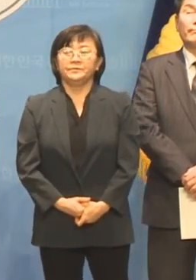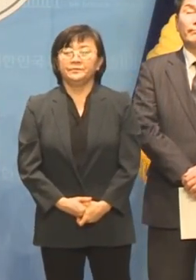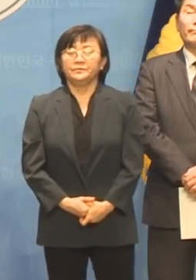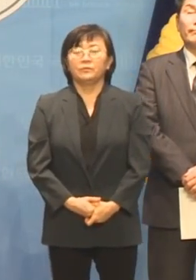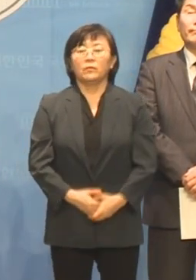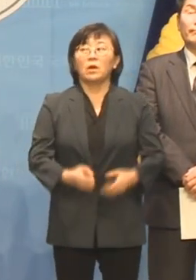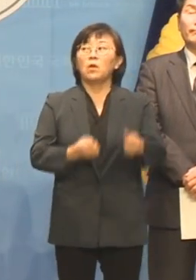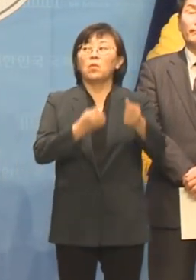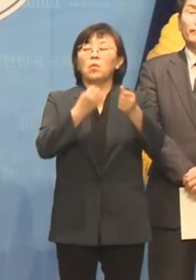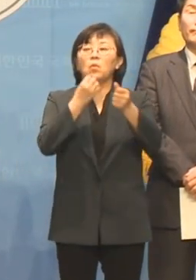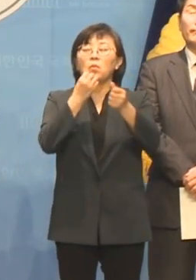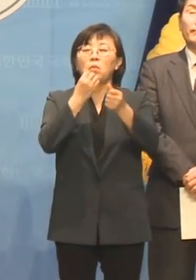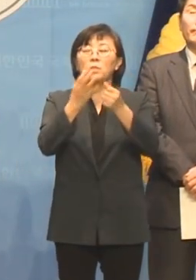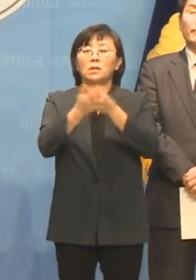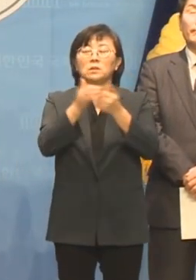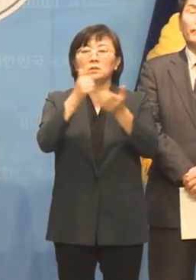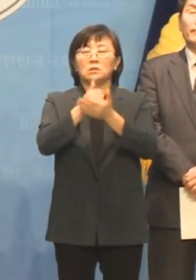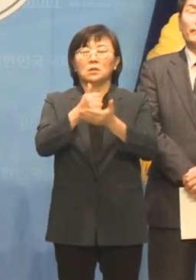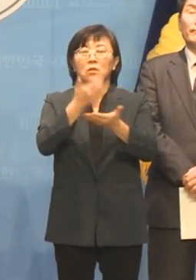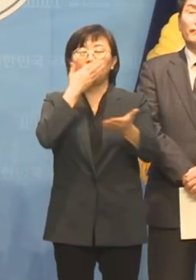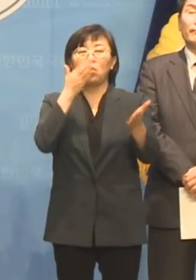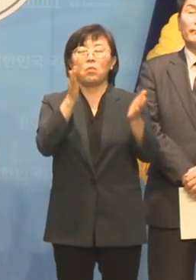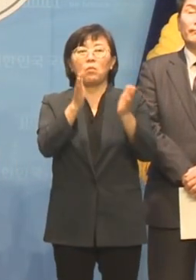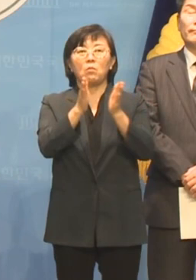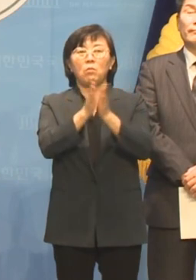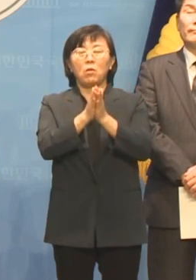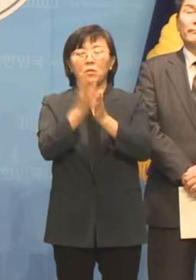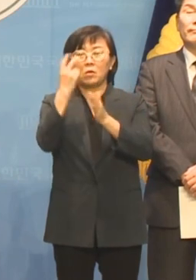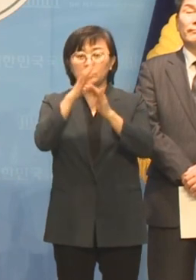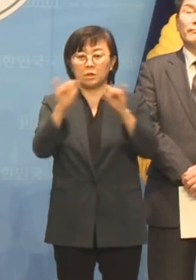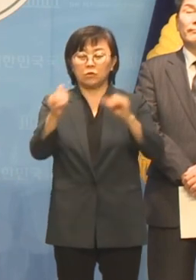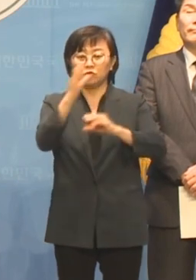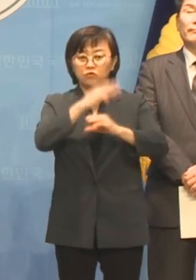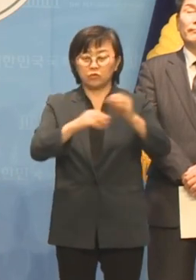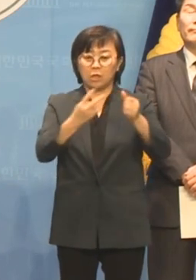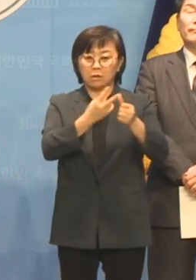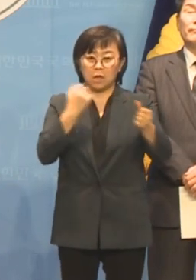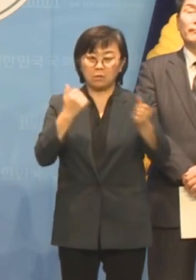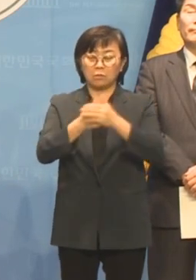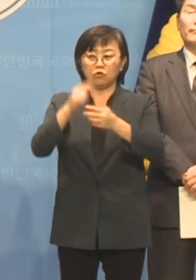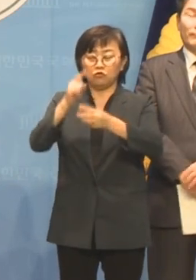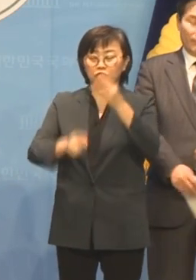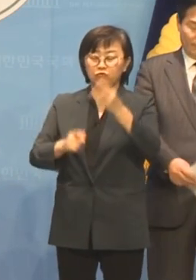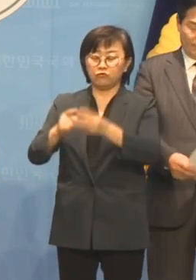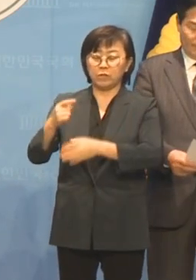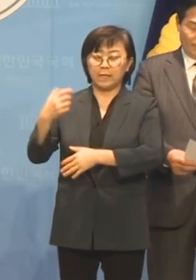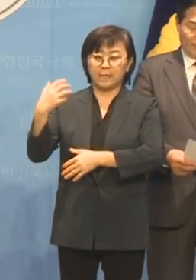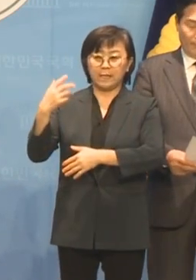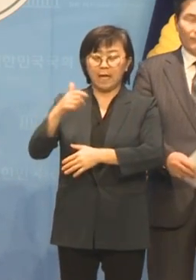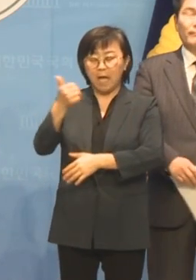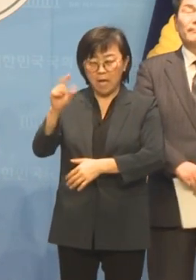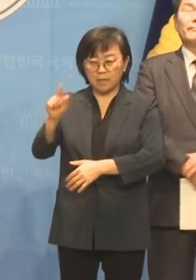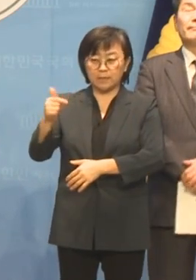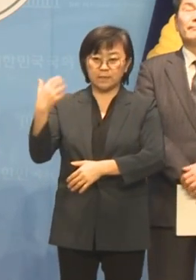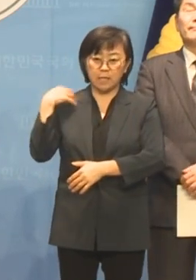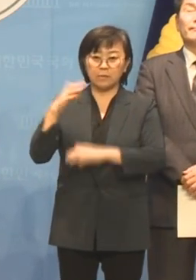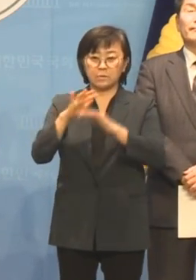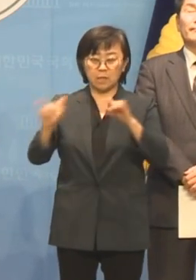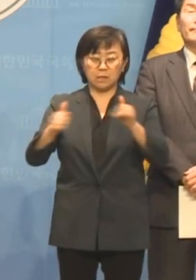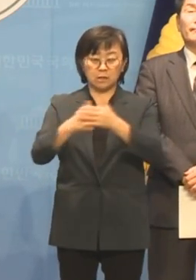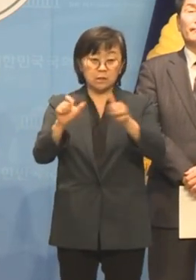네, 고발 사주의 공범 검사들의 추가 탄핵 및 책임자 윤석열, 한동훈에 대한 특검 검토도